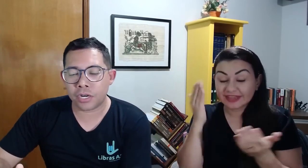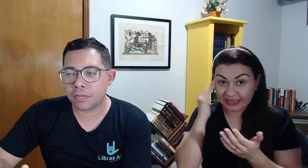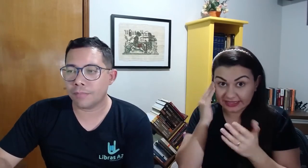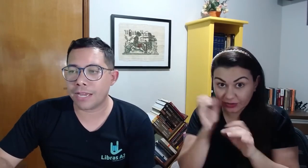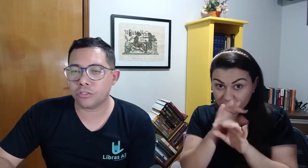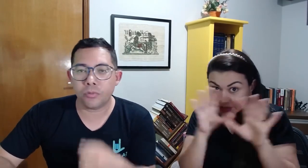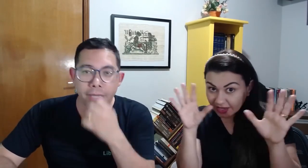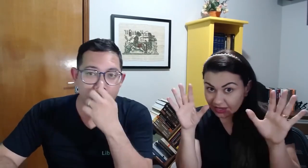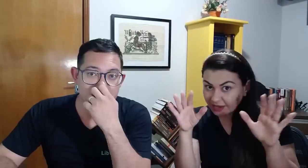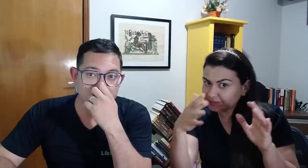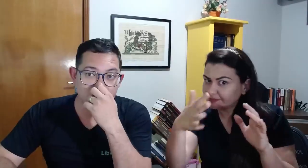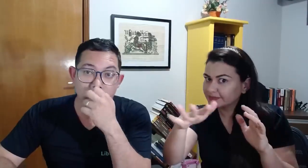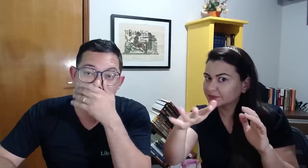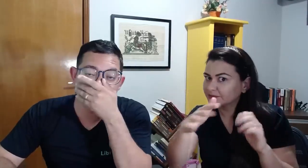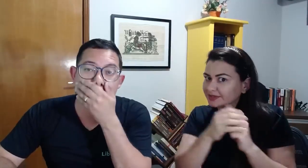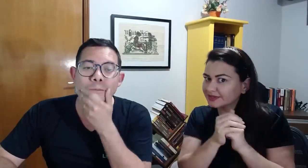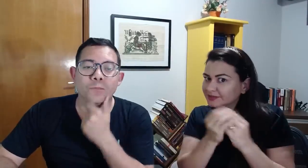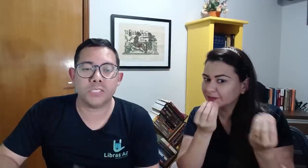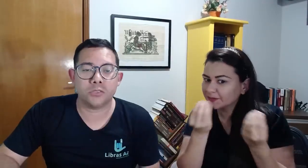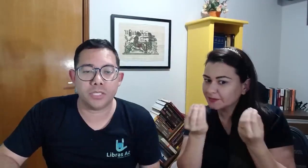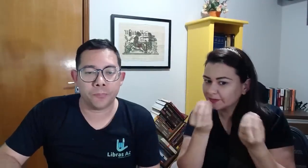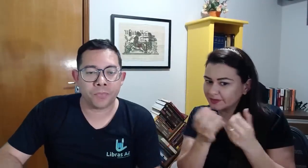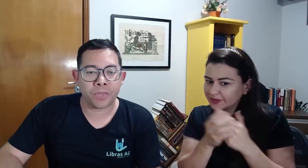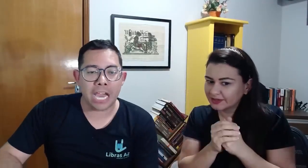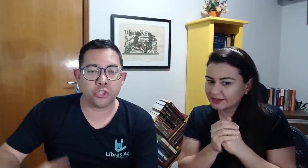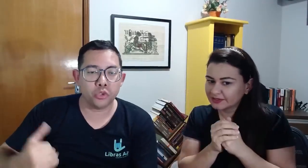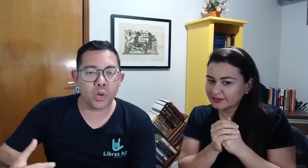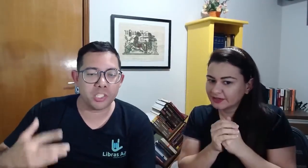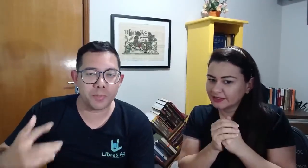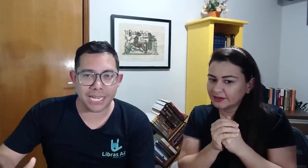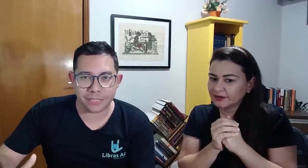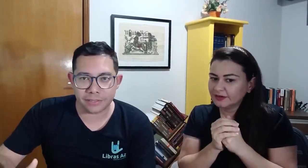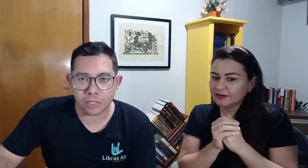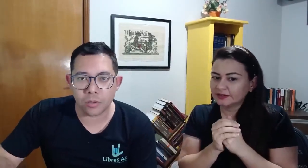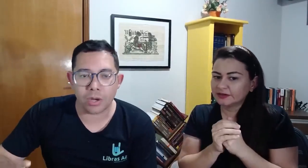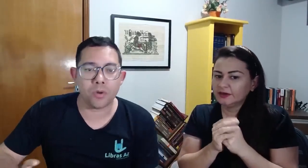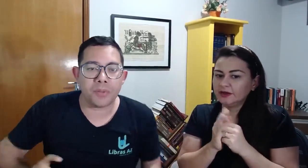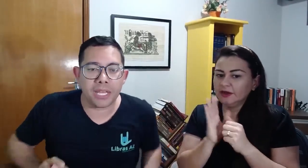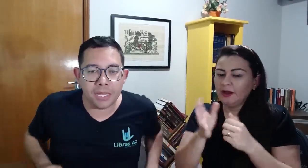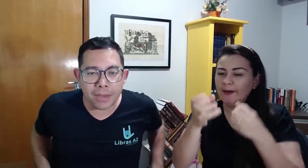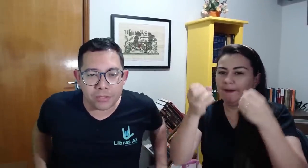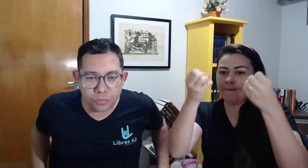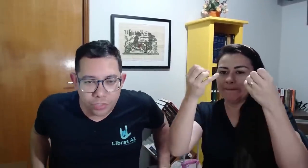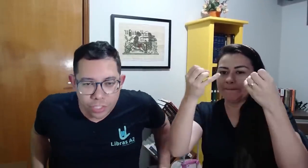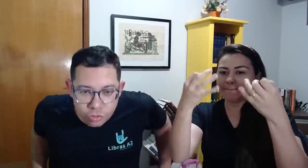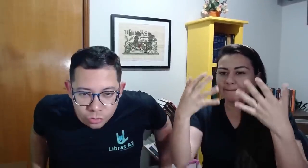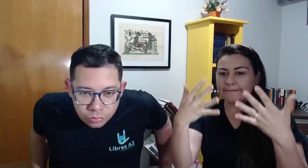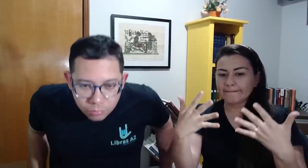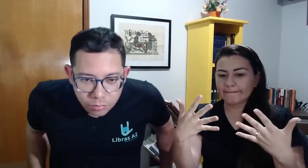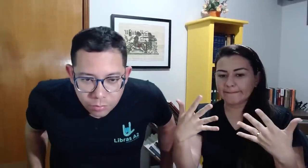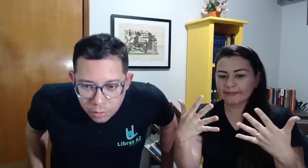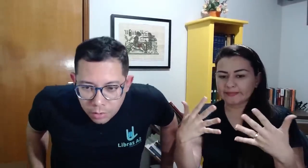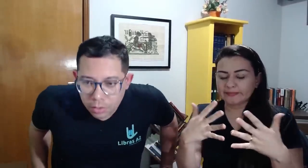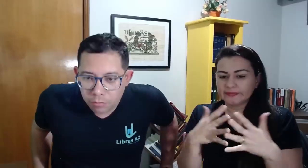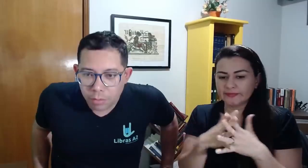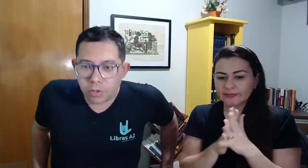melhor, mais ou menos ou não? Isso aí. Ajudou a explicação, a compreender mais do vídeo? Vamos lá,